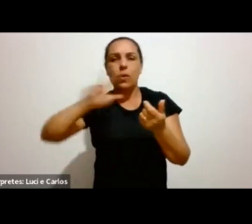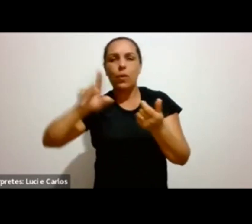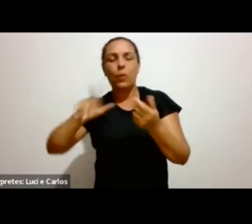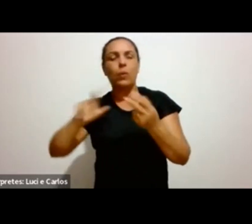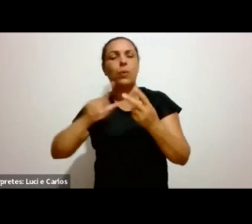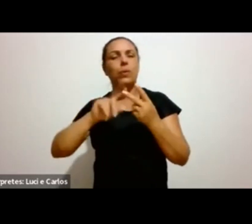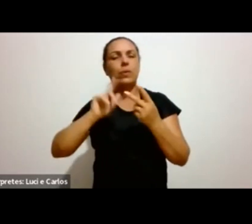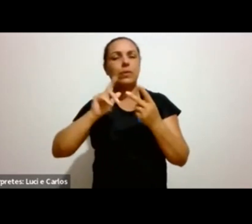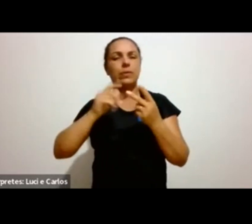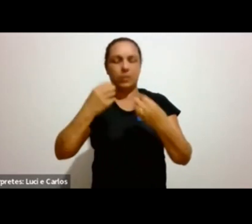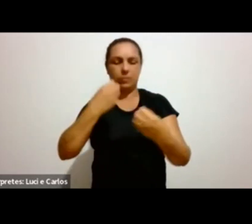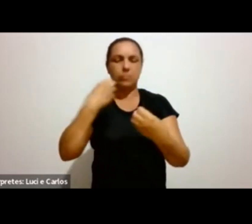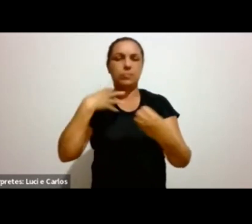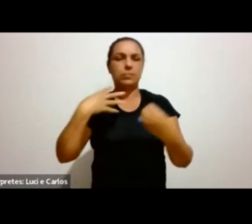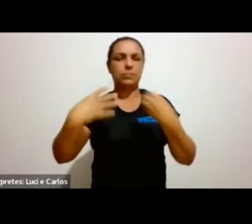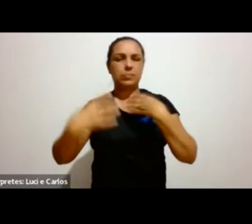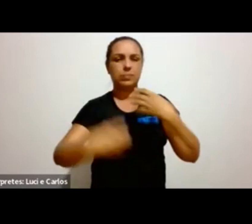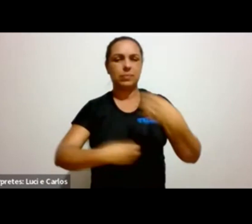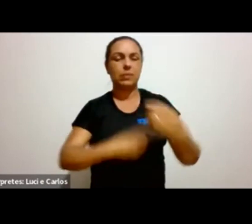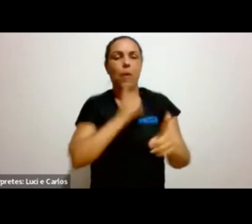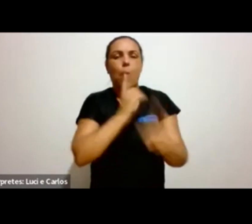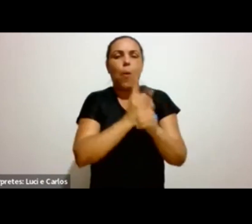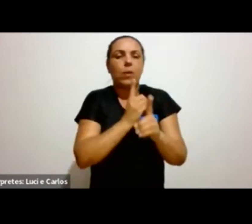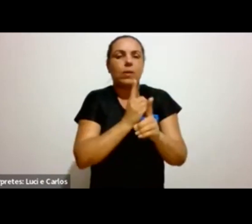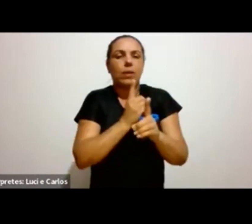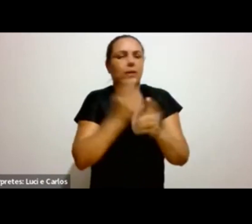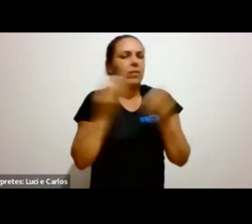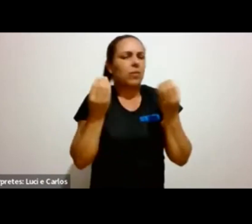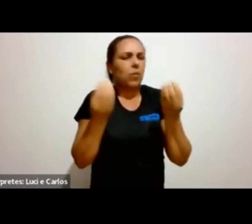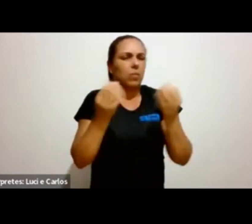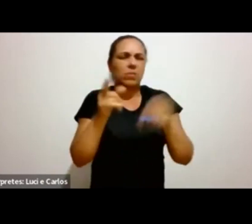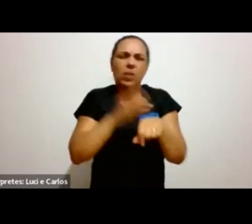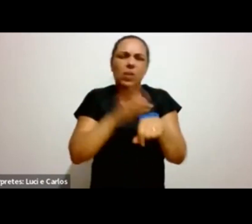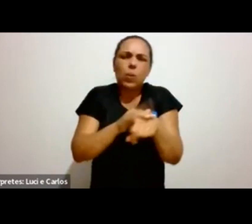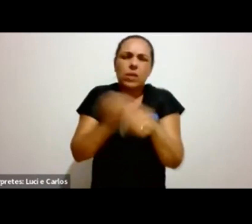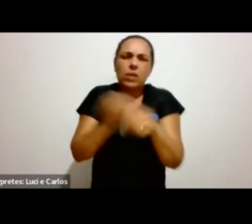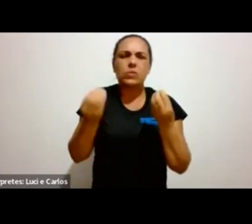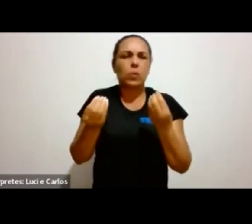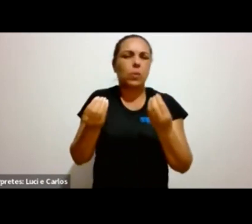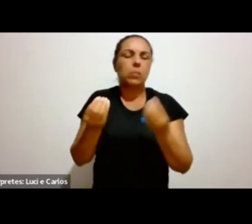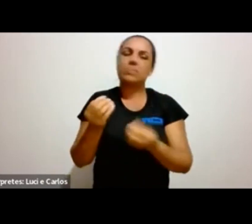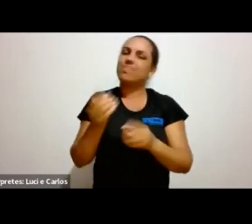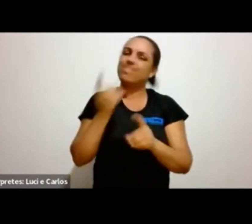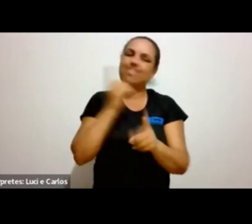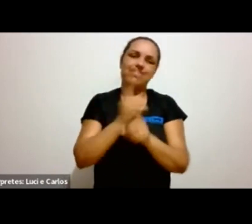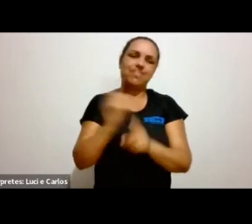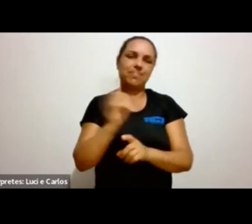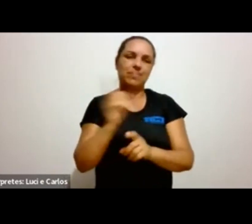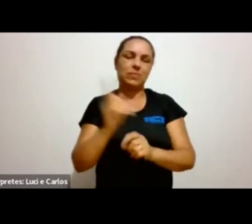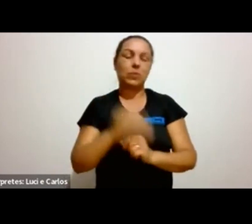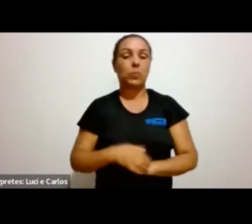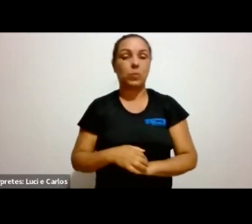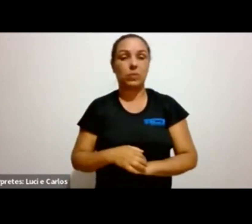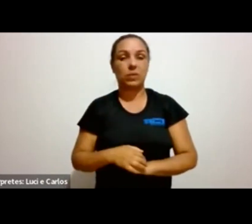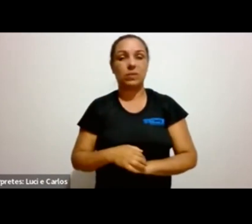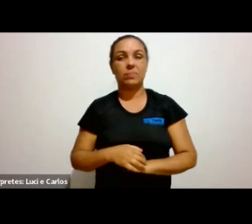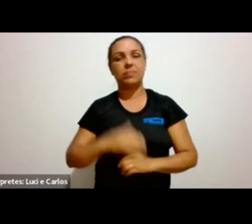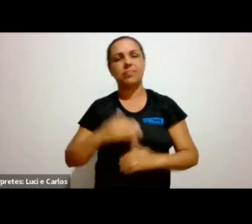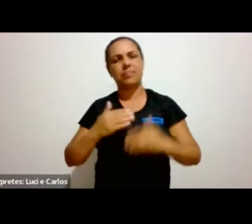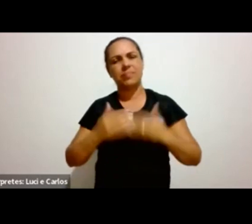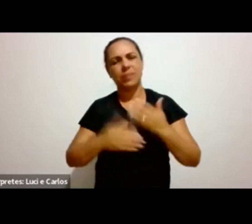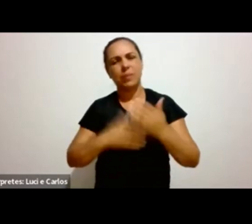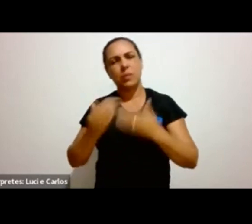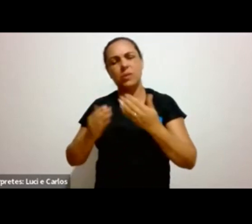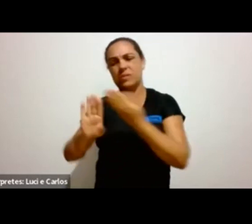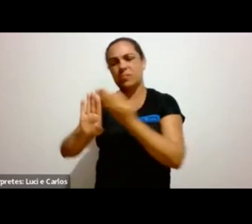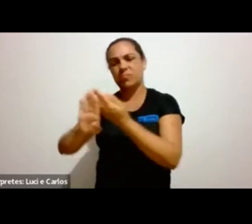não acreditarem que essa síndrome ela exista. Aí vem a decepção, né? Você começa a se afastar